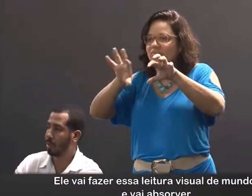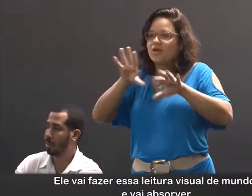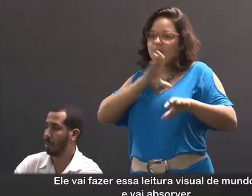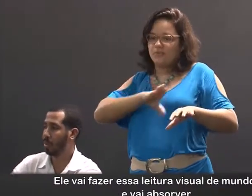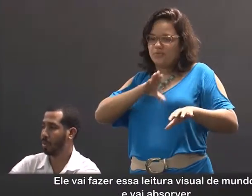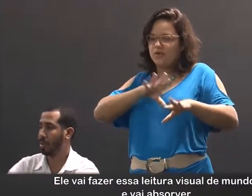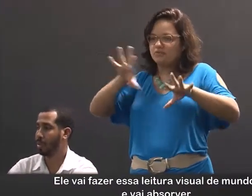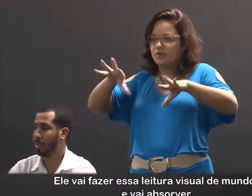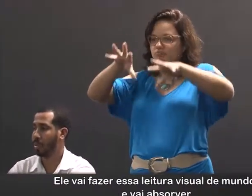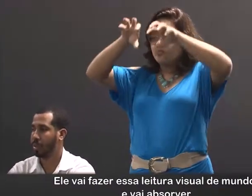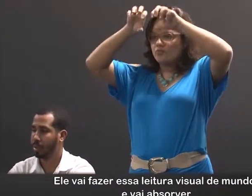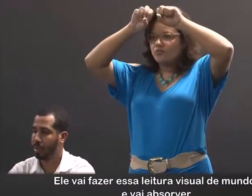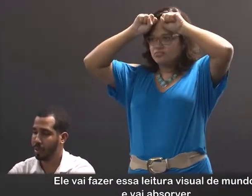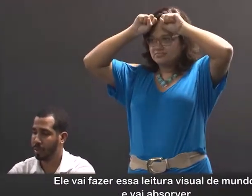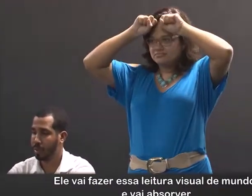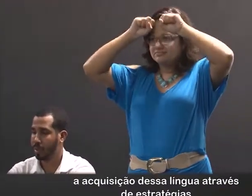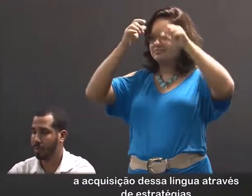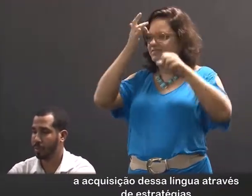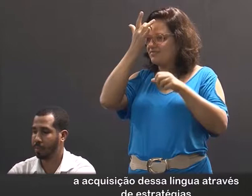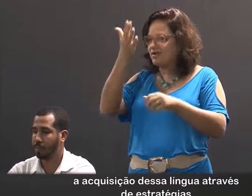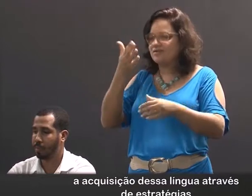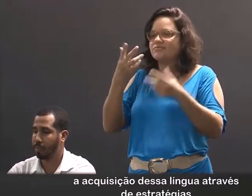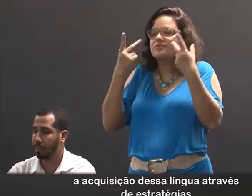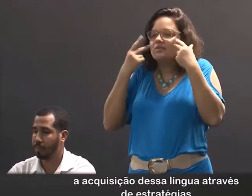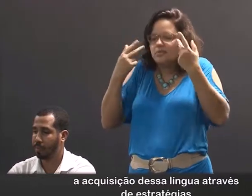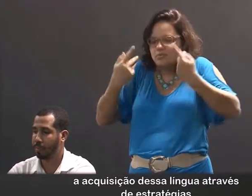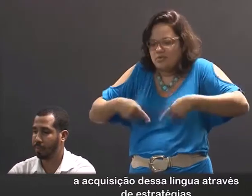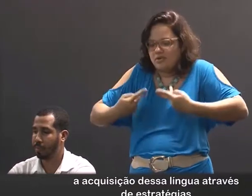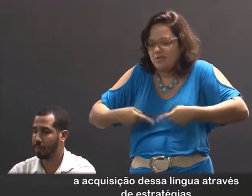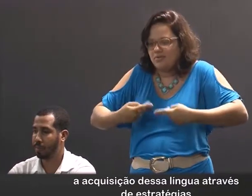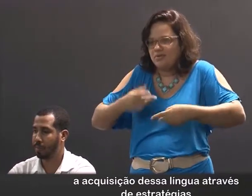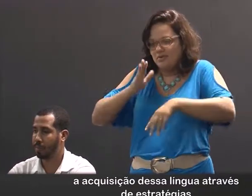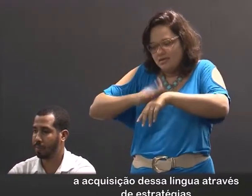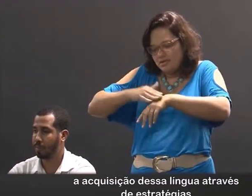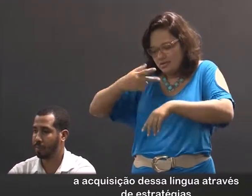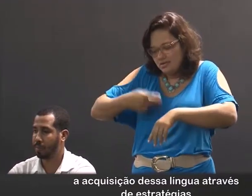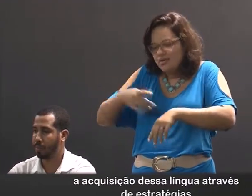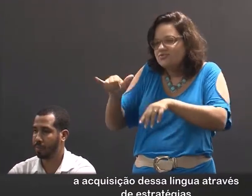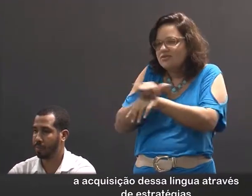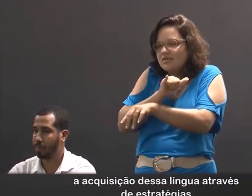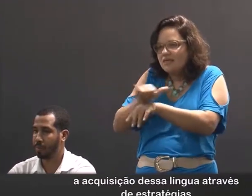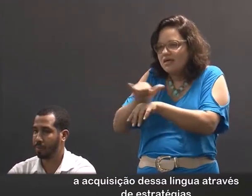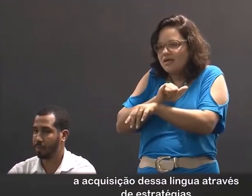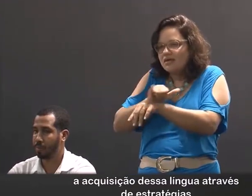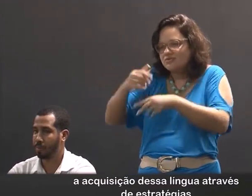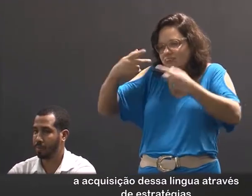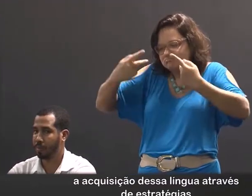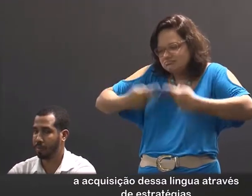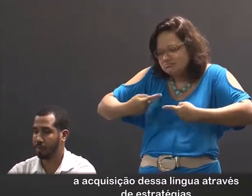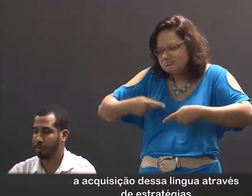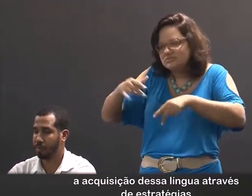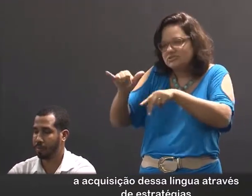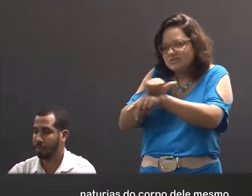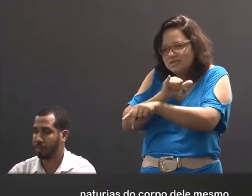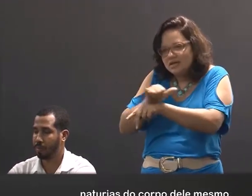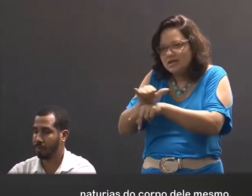e vai absorver a aquisição dessa língua através de estratégias naturais